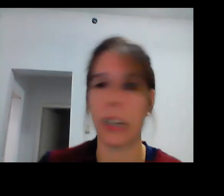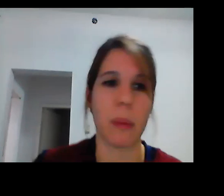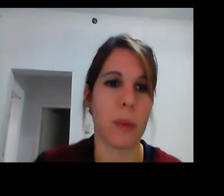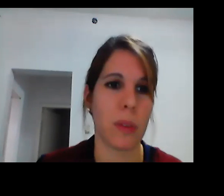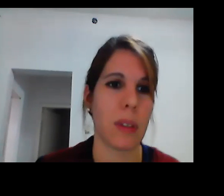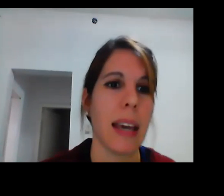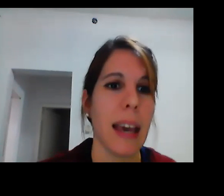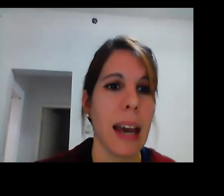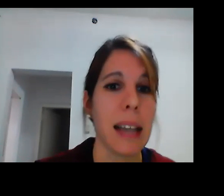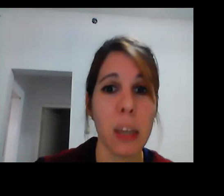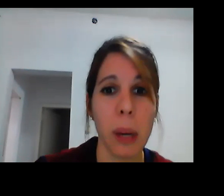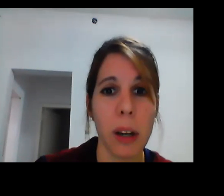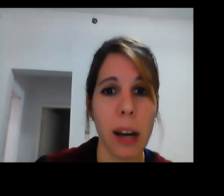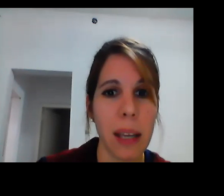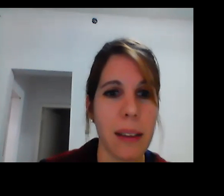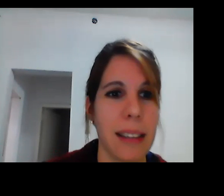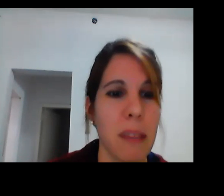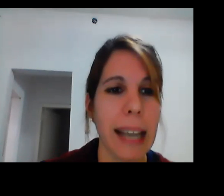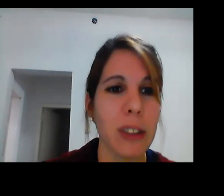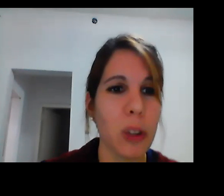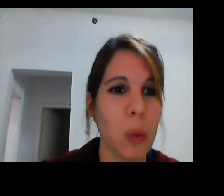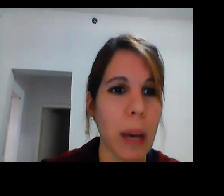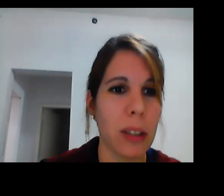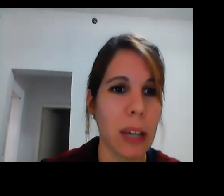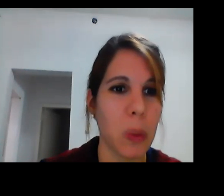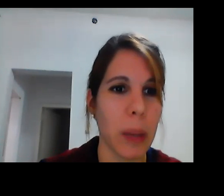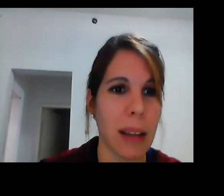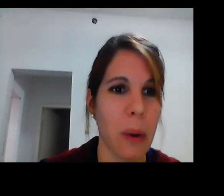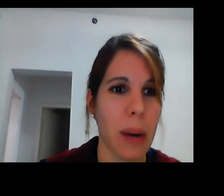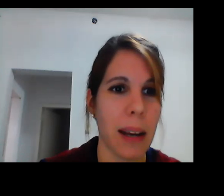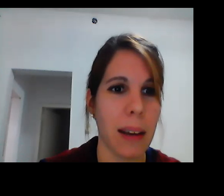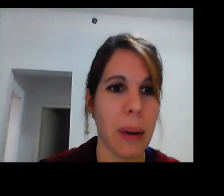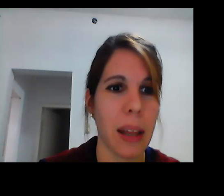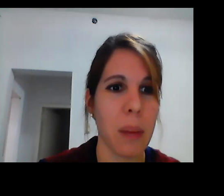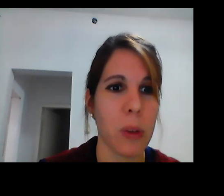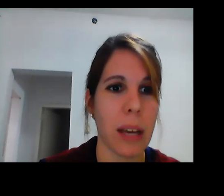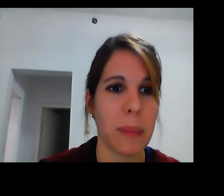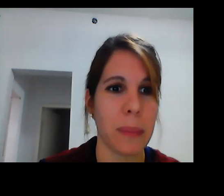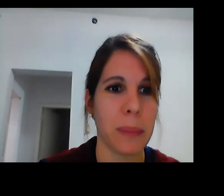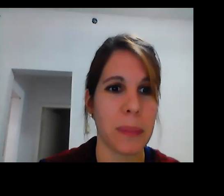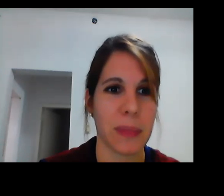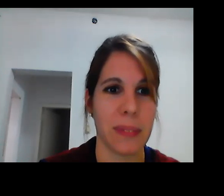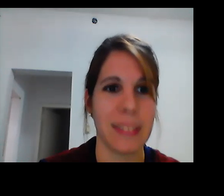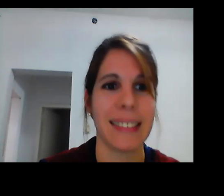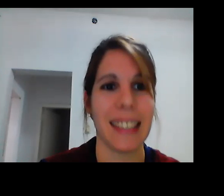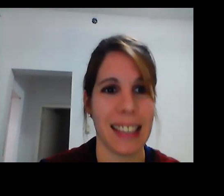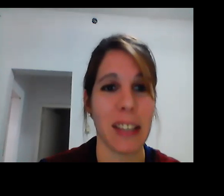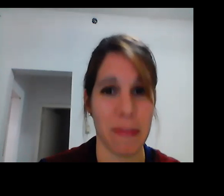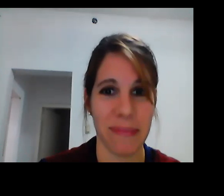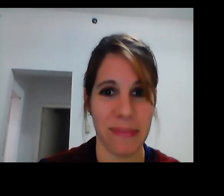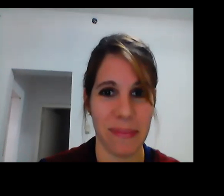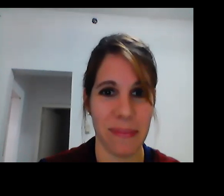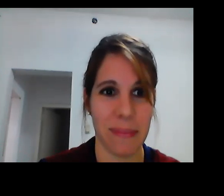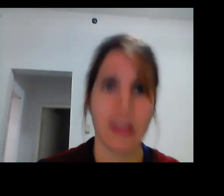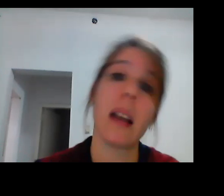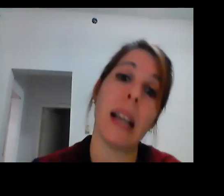le contamos. Así que bueno, Gaby, me encantó tu mascota, tu perrita Juana, la verdad A mí también me hermosa. gustó la tuya. Lo que pasa es que cada una tiene que